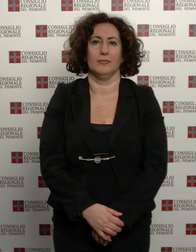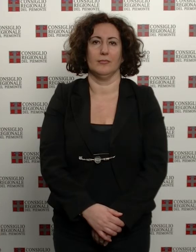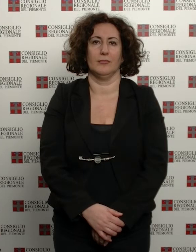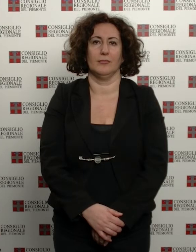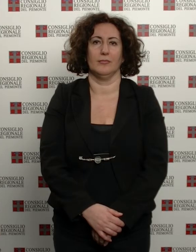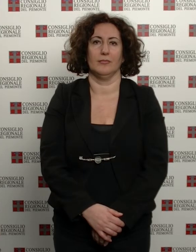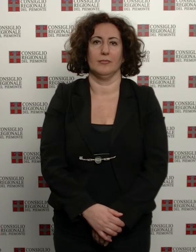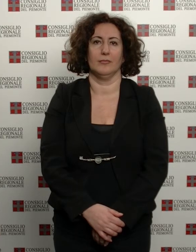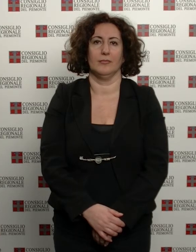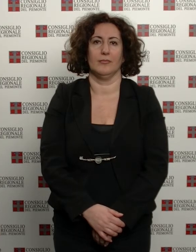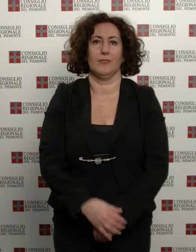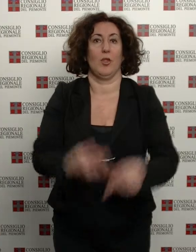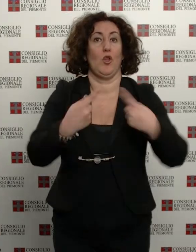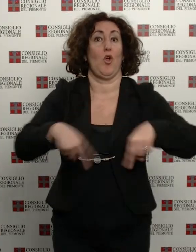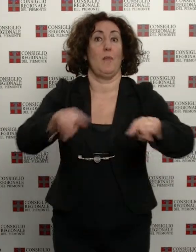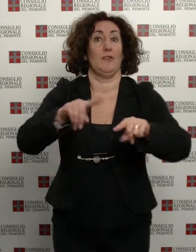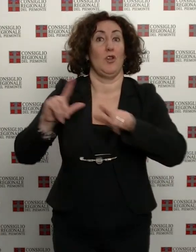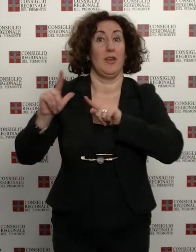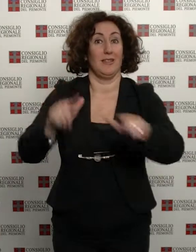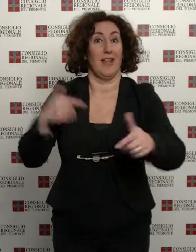settimana in commissione